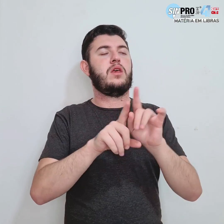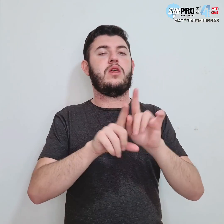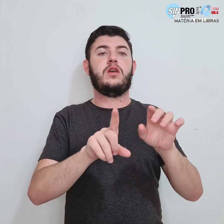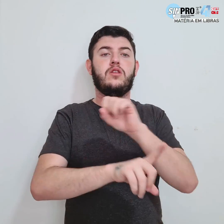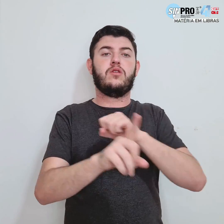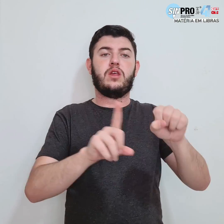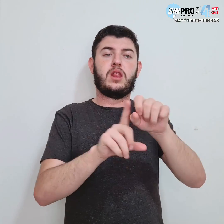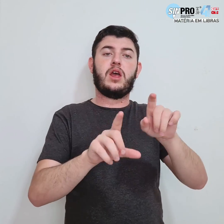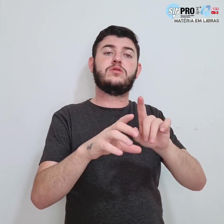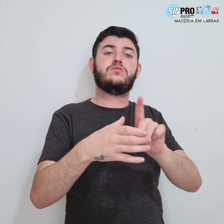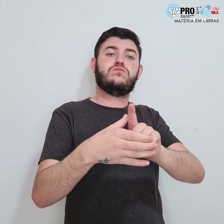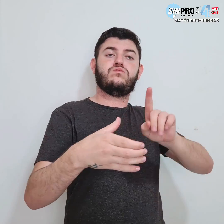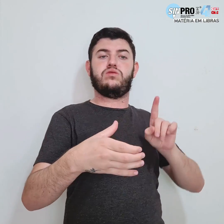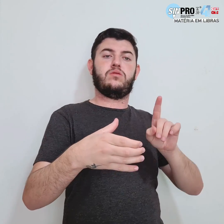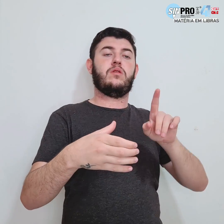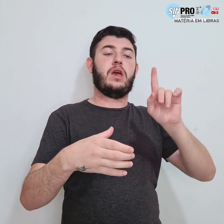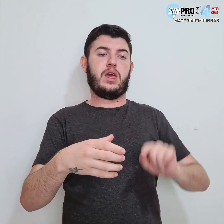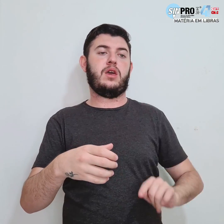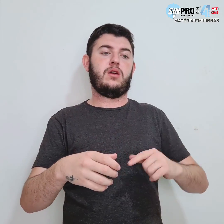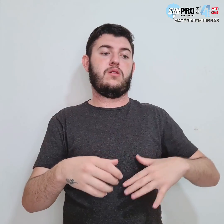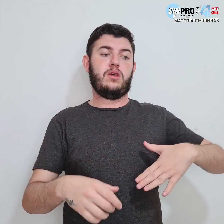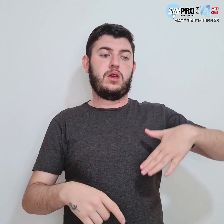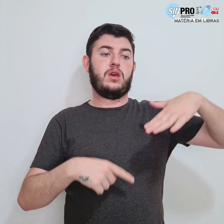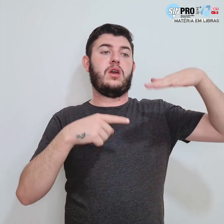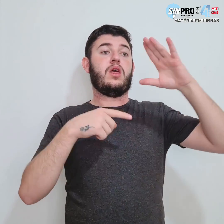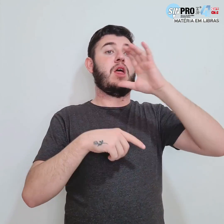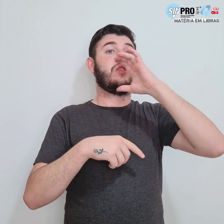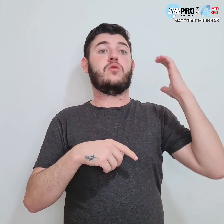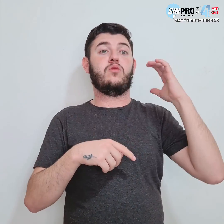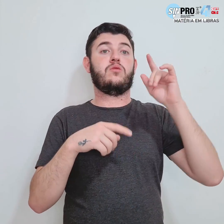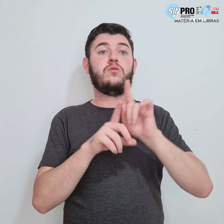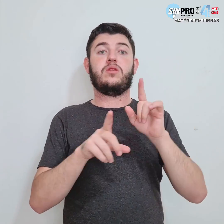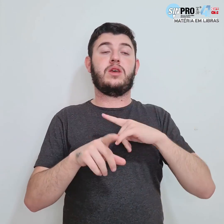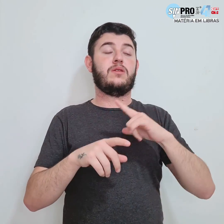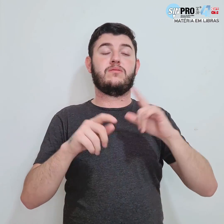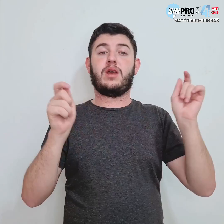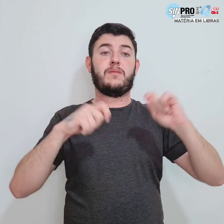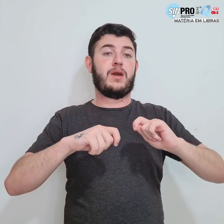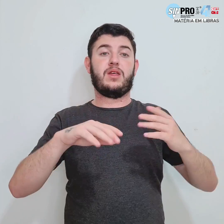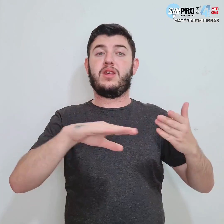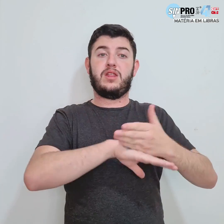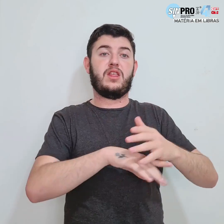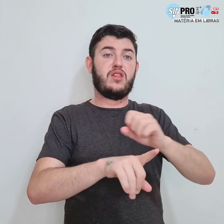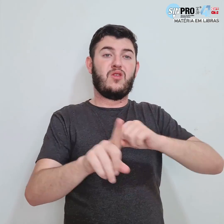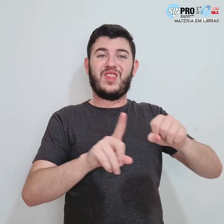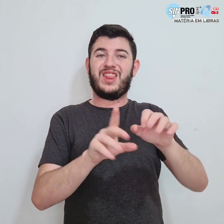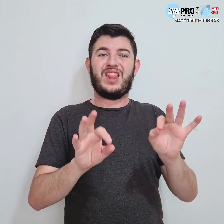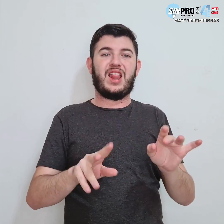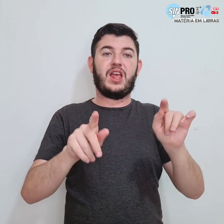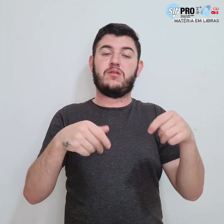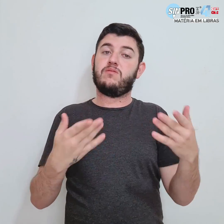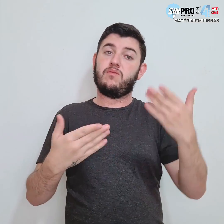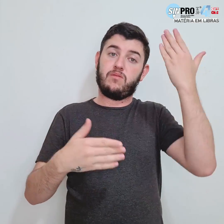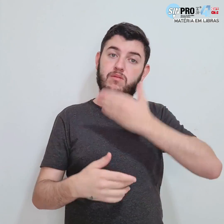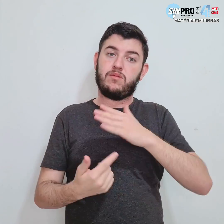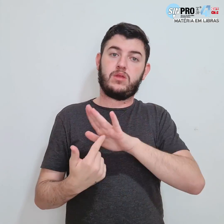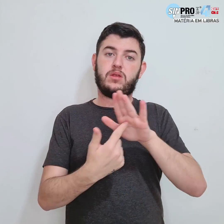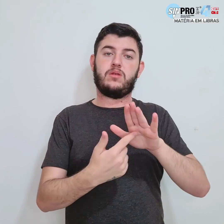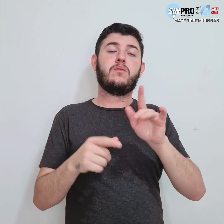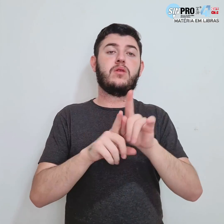adultos desajustados, incapazes de viver em sociedade, afirma a diretora. A prova disso é que a discussão sobre